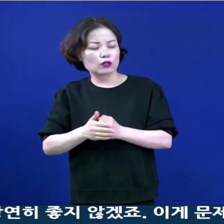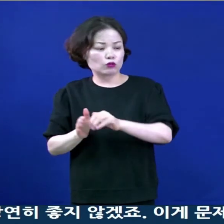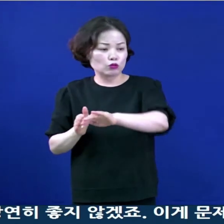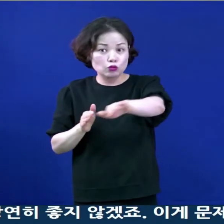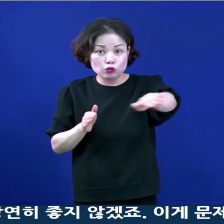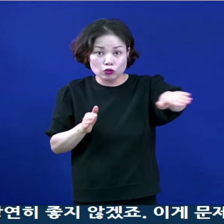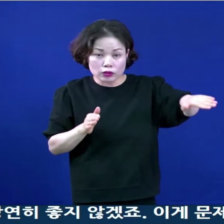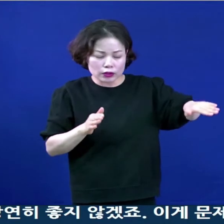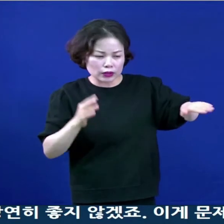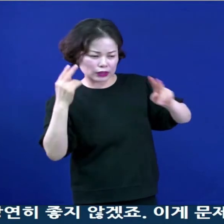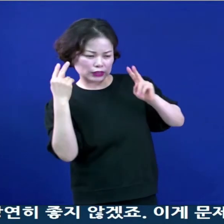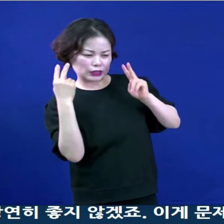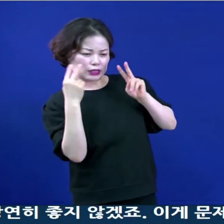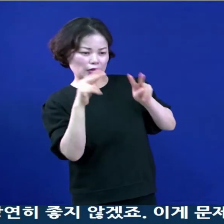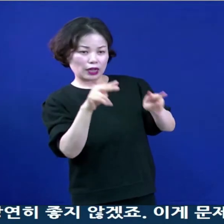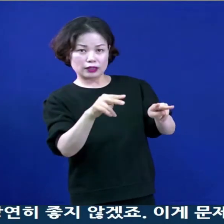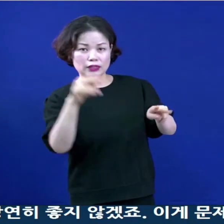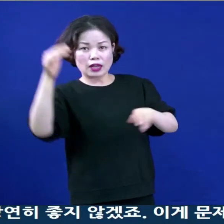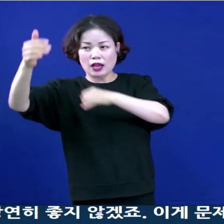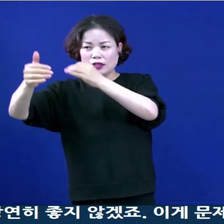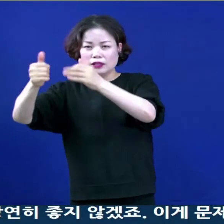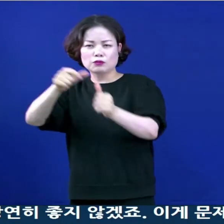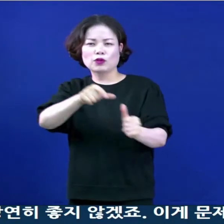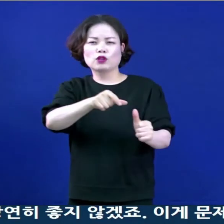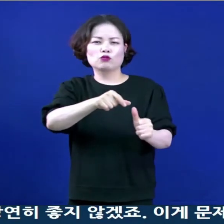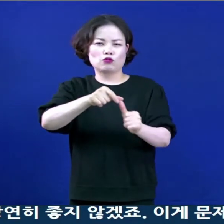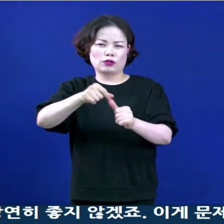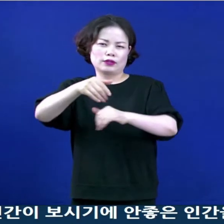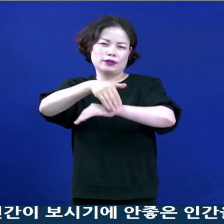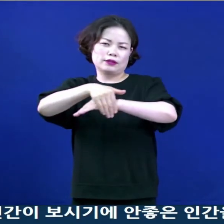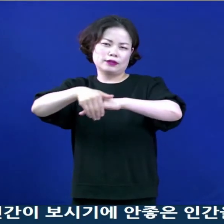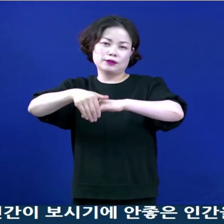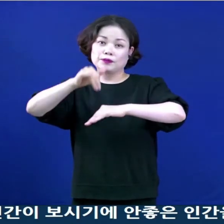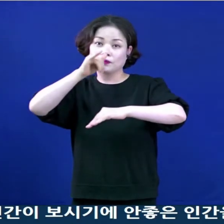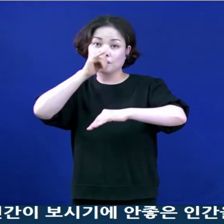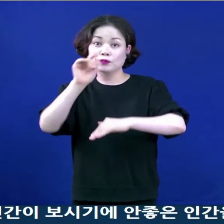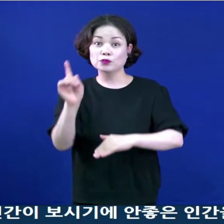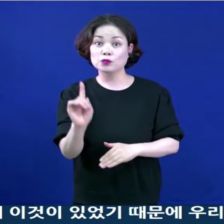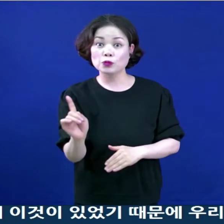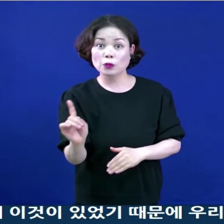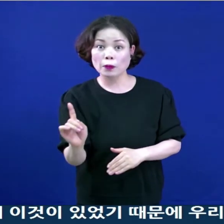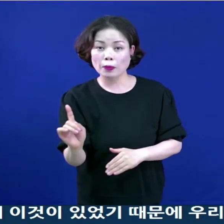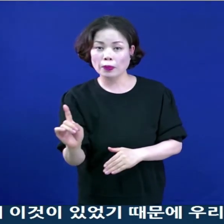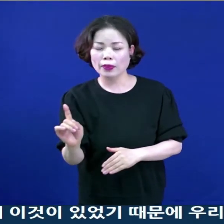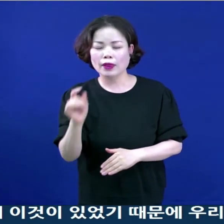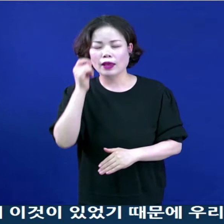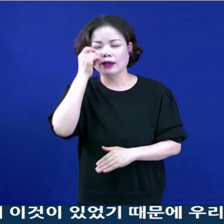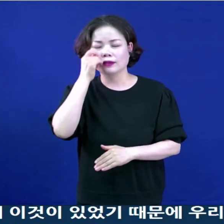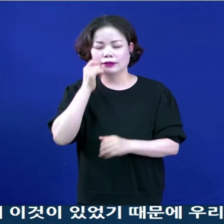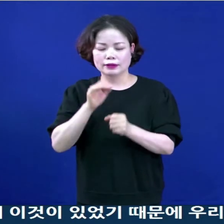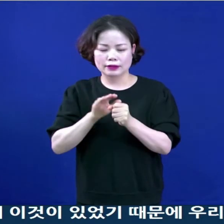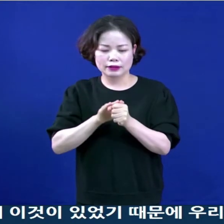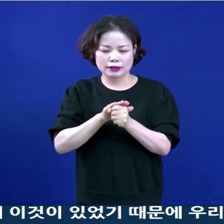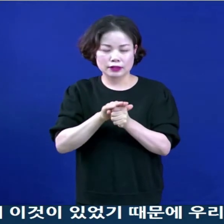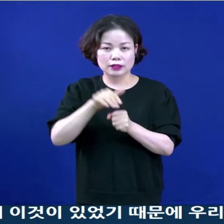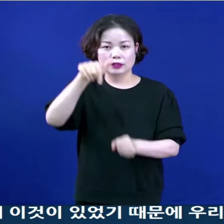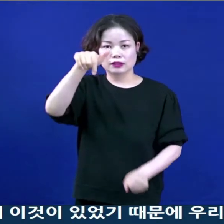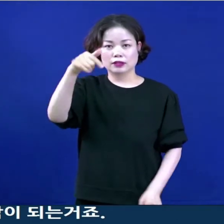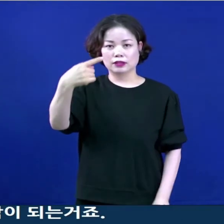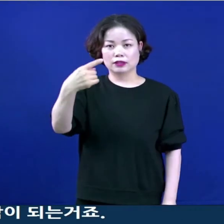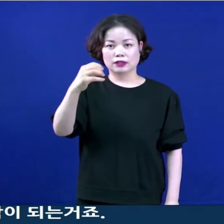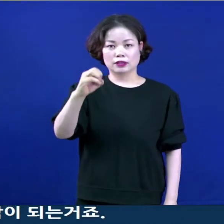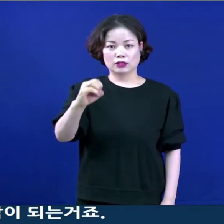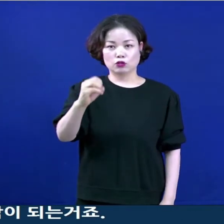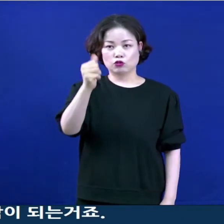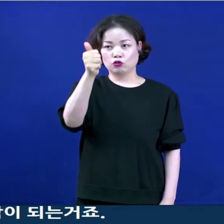우리들을 향한 이 하나님의 구원이 시작이 되는 거죠. 이것이 뭐냐면 긍휼이에요. 긍휼.